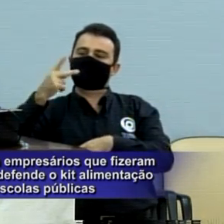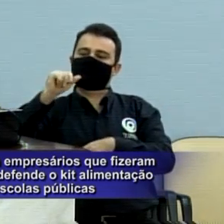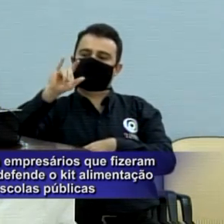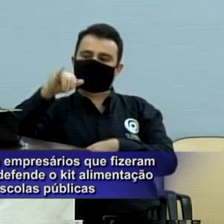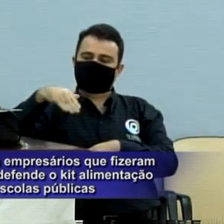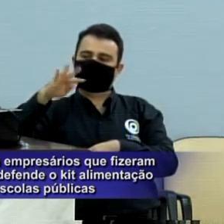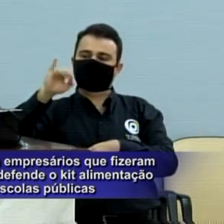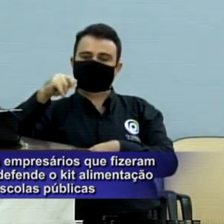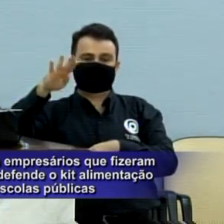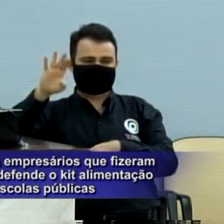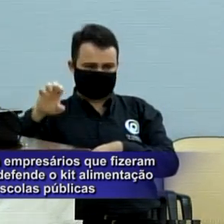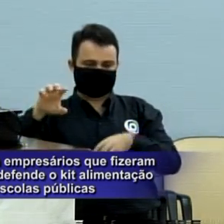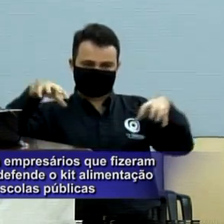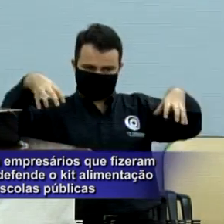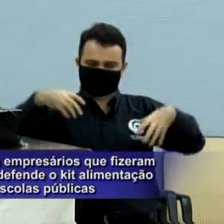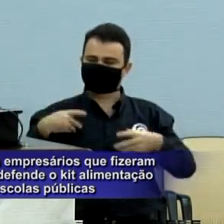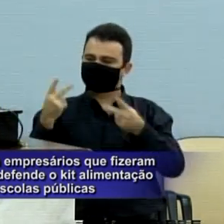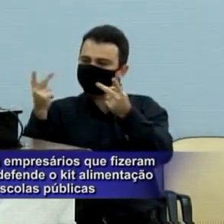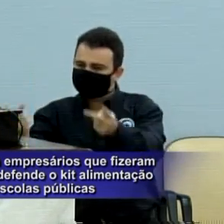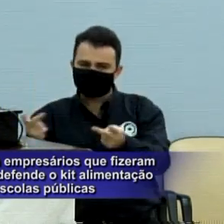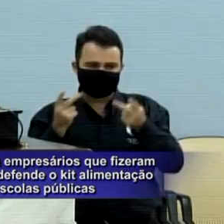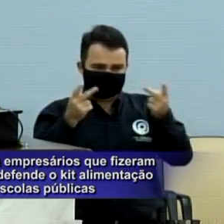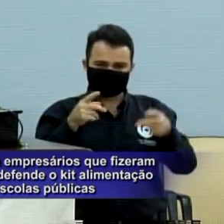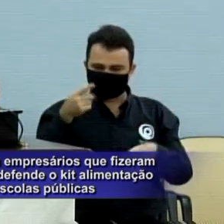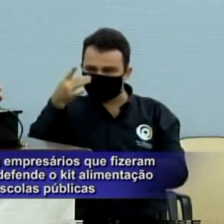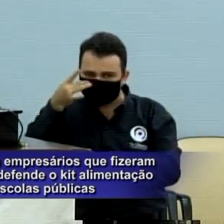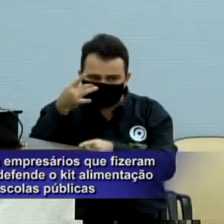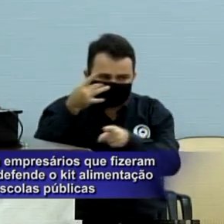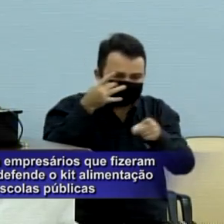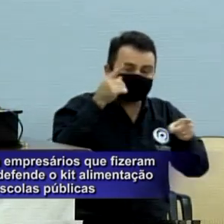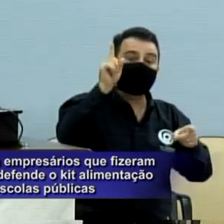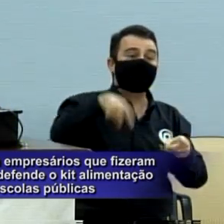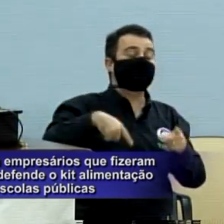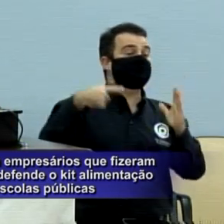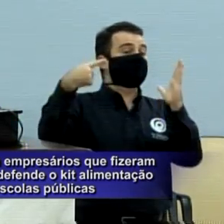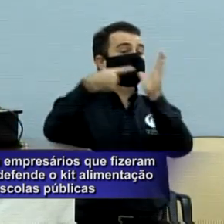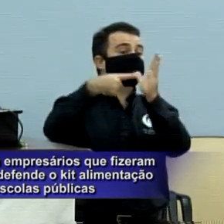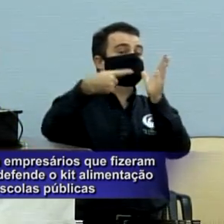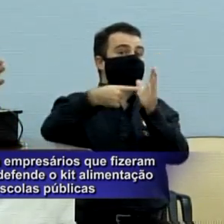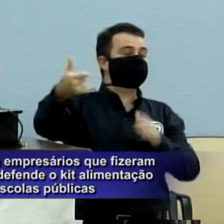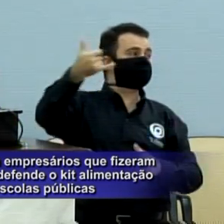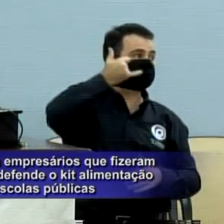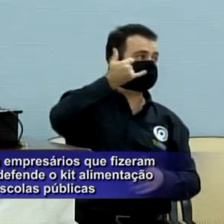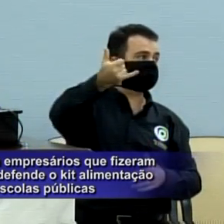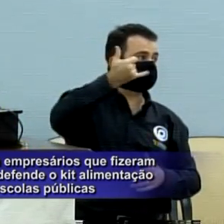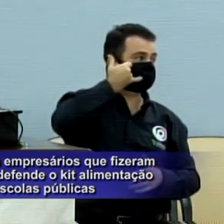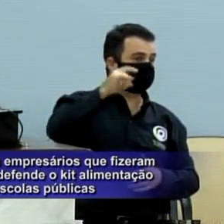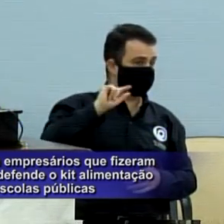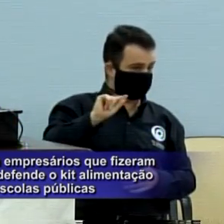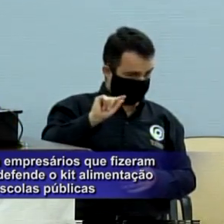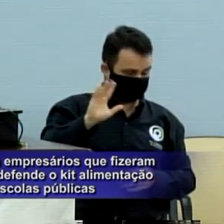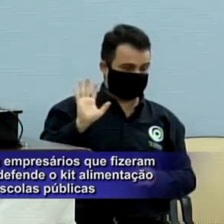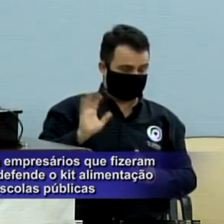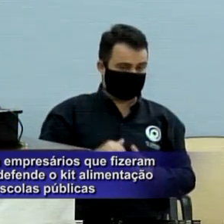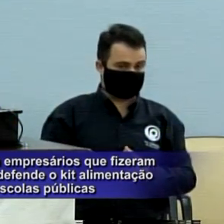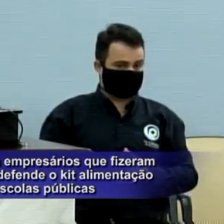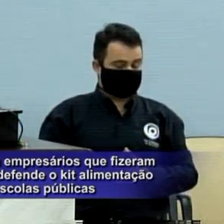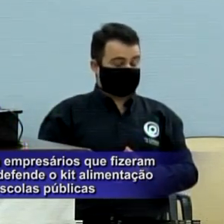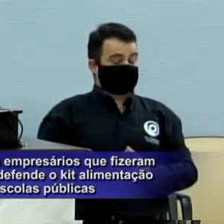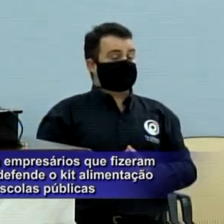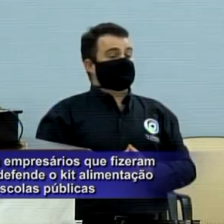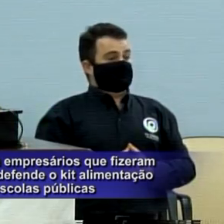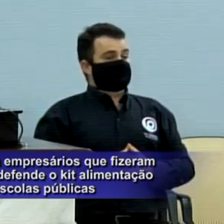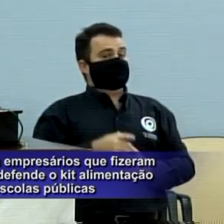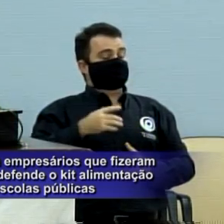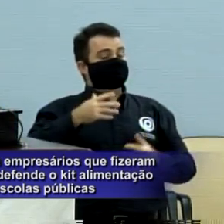às denúncias ora ofertadas no nosso município, não é, vereador Bruno? Nós tivemos em loco, e eu queria explicar duas